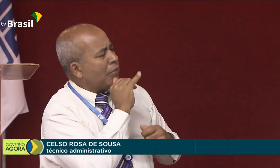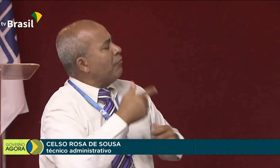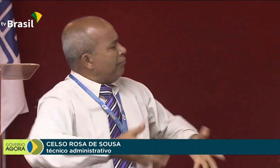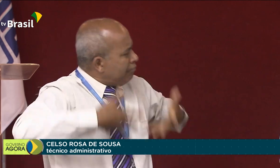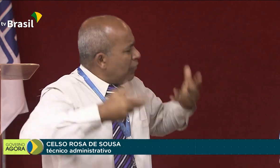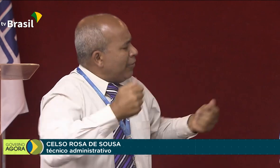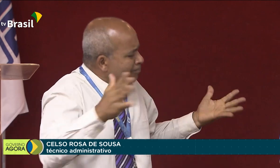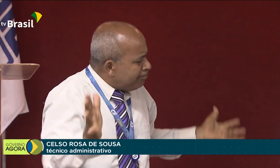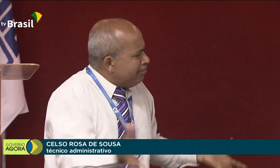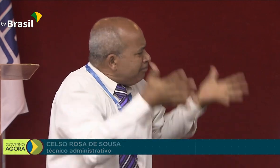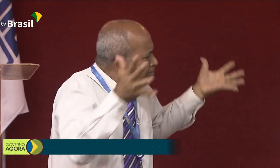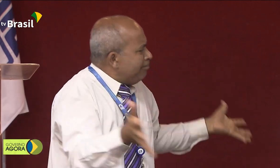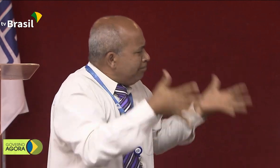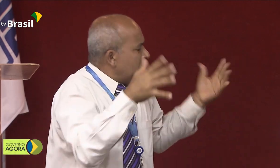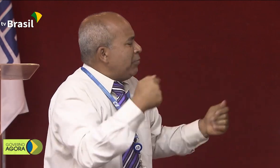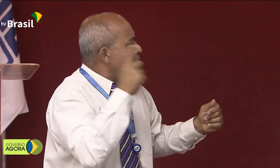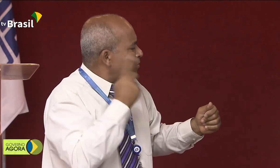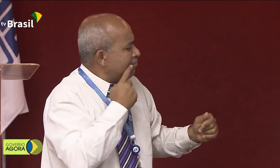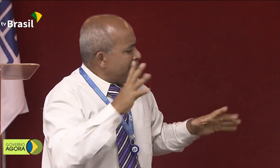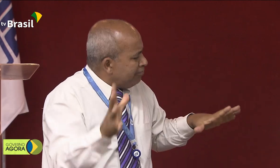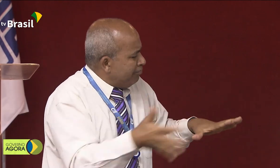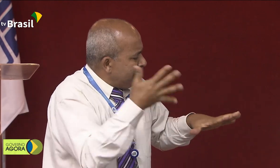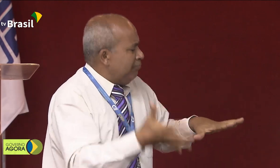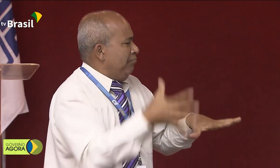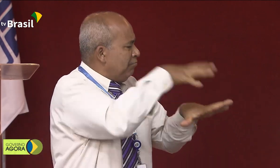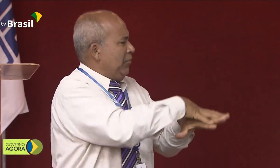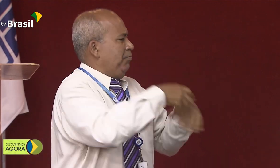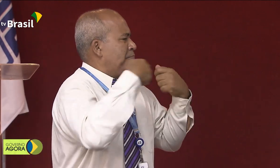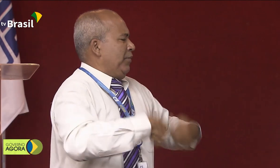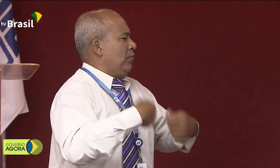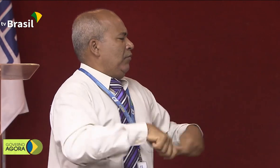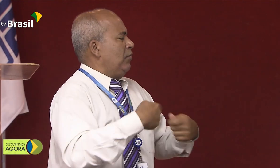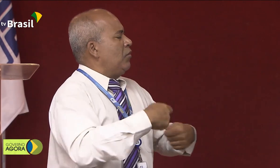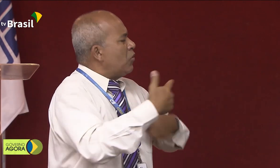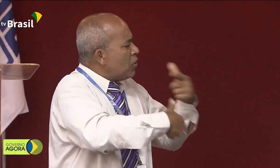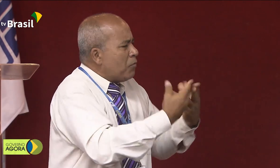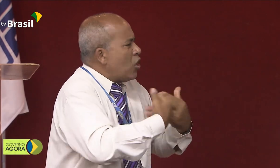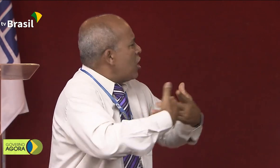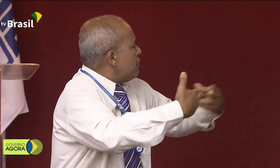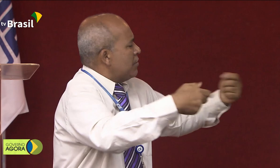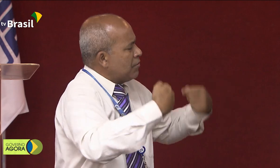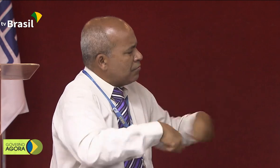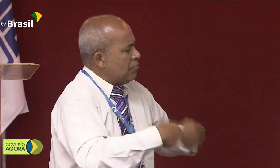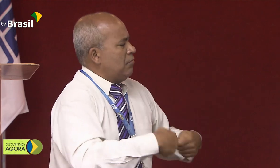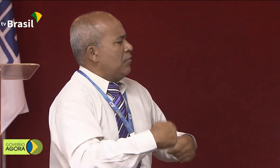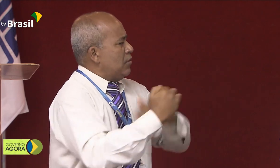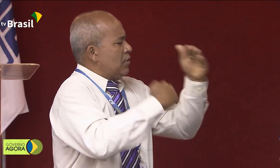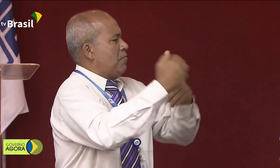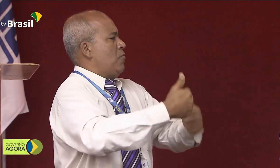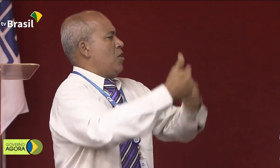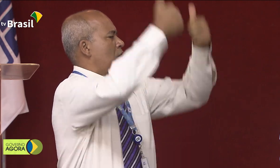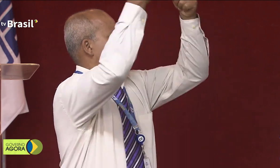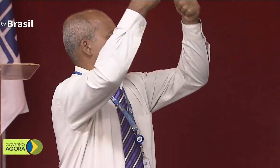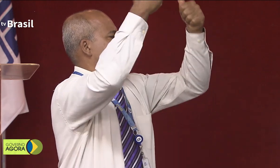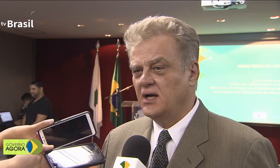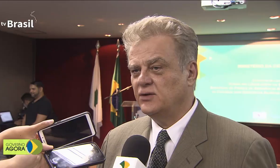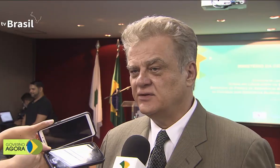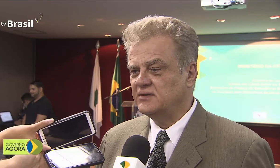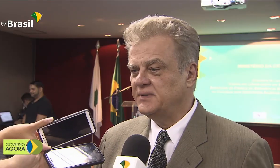não temos mais preconceito isso deixa de existir e é estímulo é inclusão isso vai melhorar muito mais a